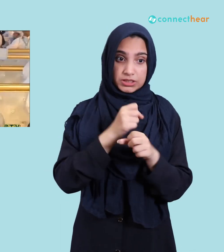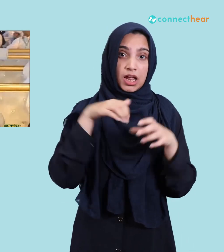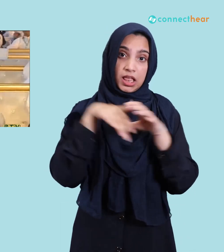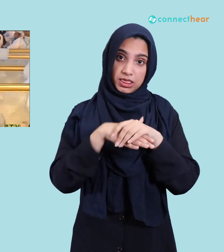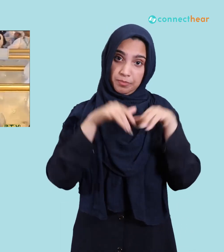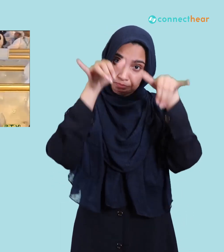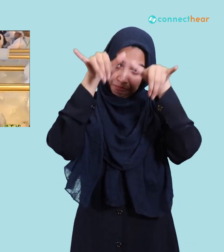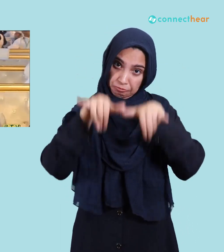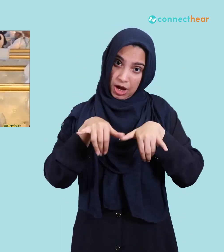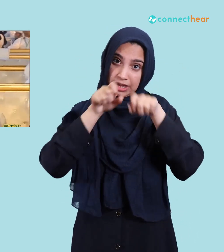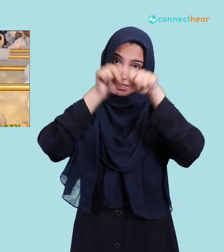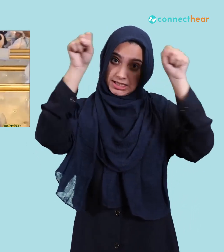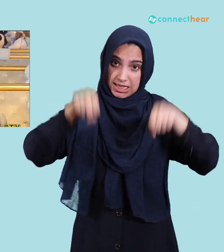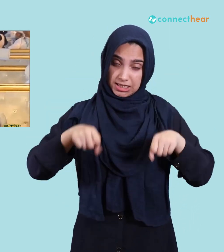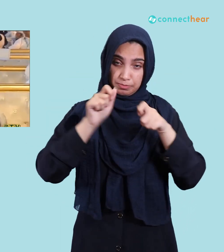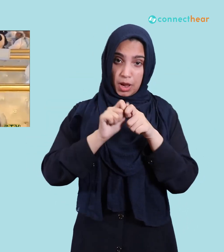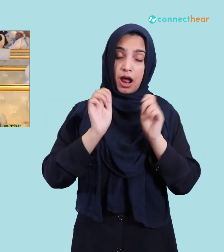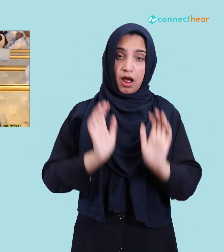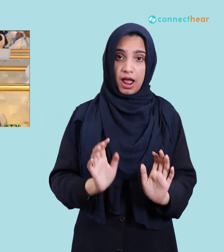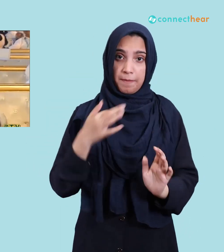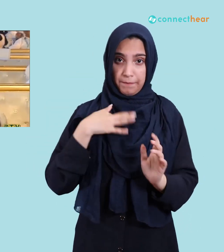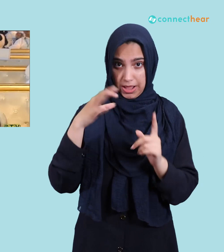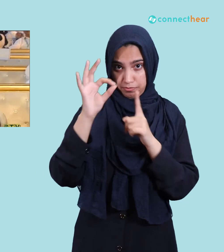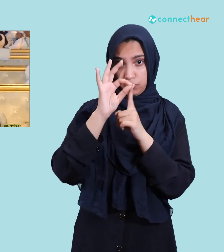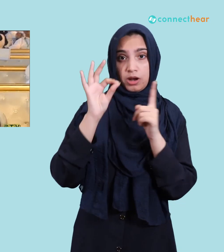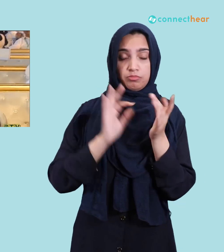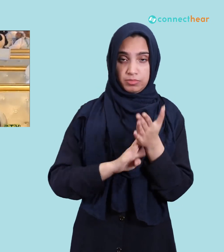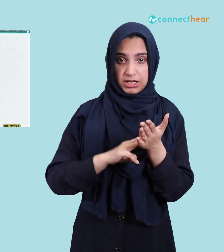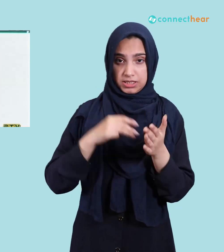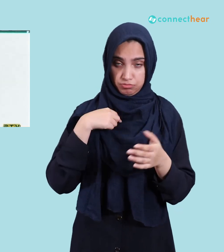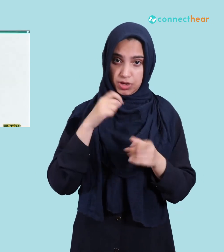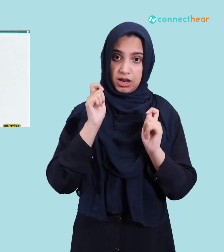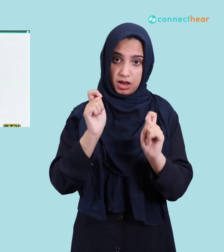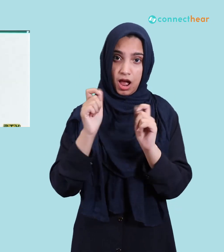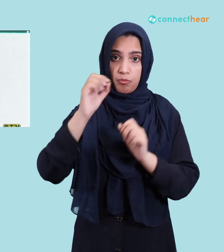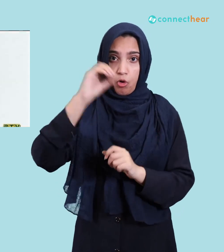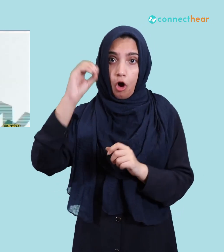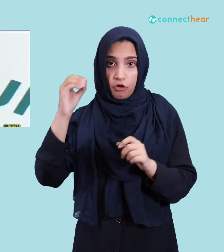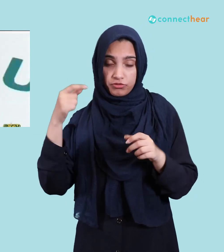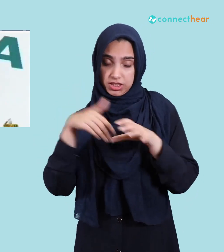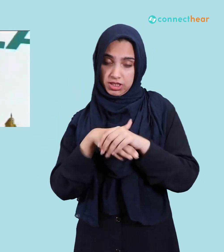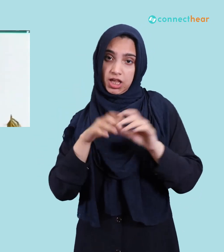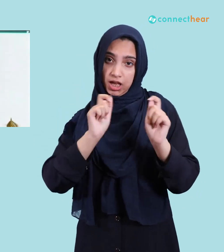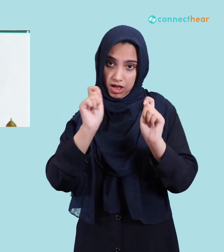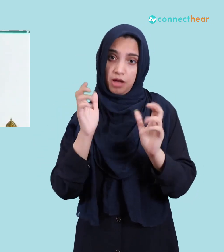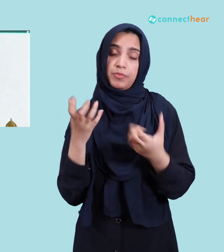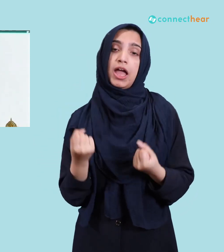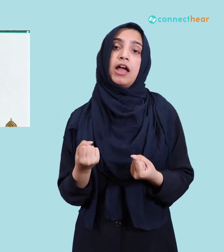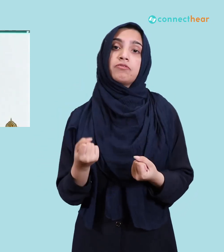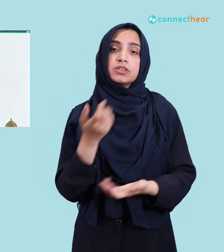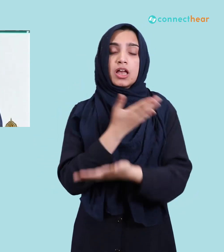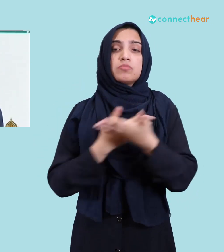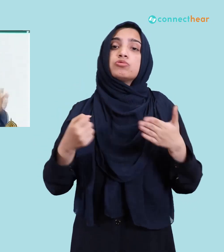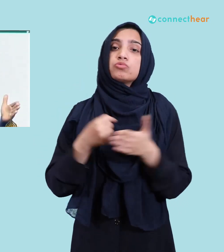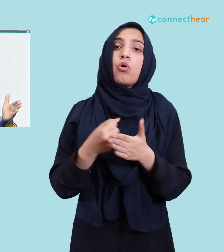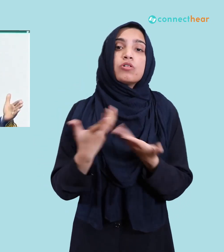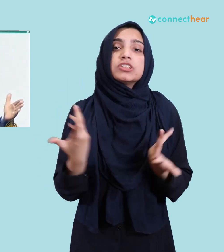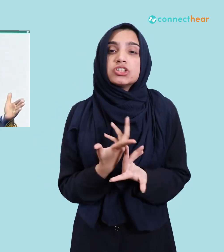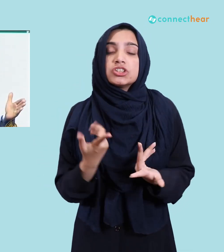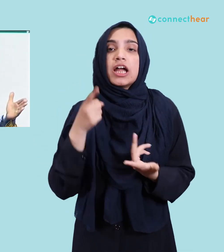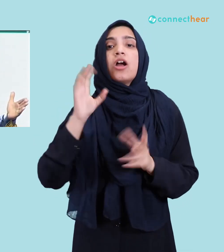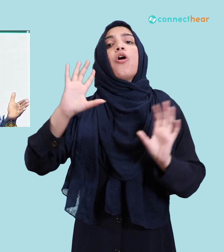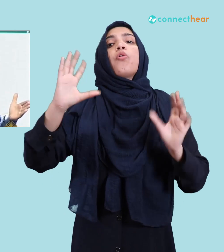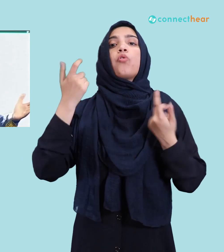کے، اور میں خود پرائم منسٹر آفس خود، اب ہماری پوری کوشش یہ ہے کہ جو ایک تو انسینٹیوائز